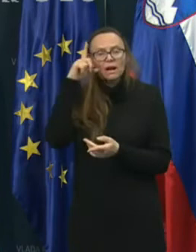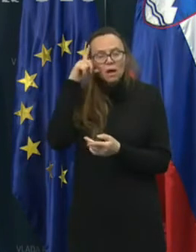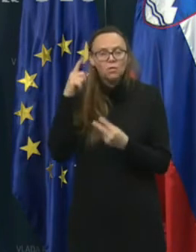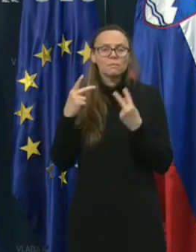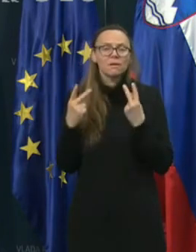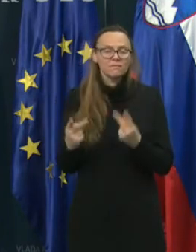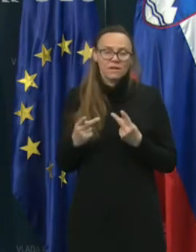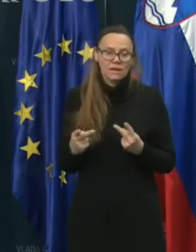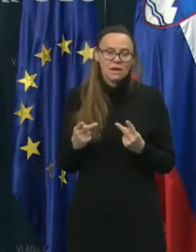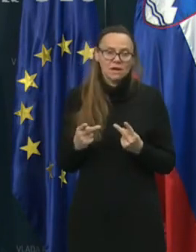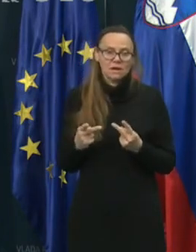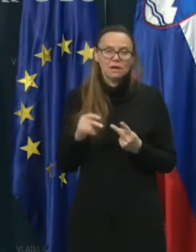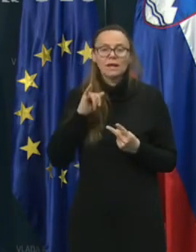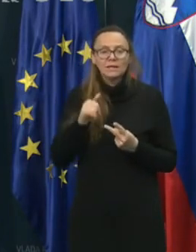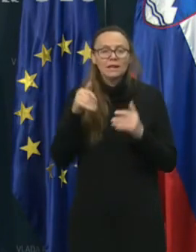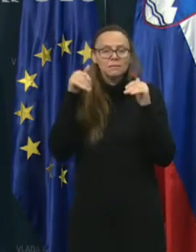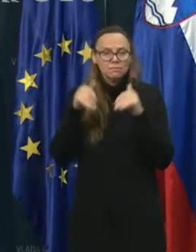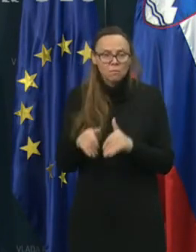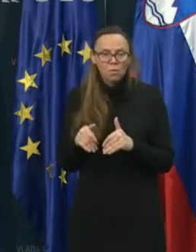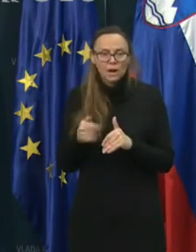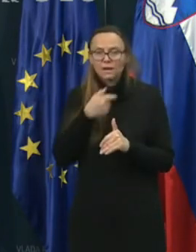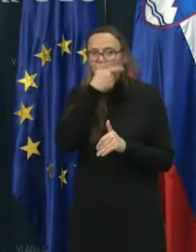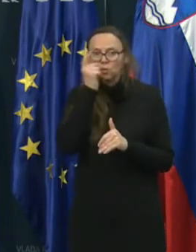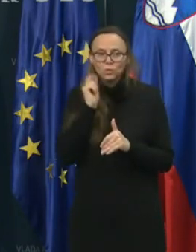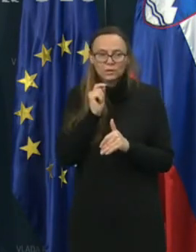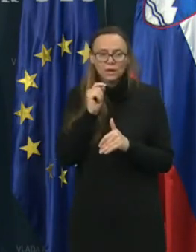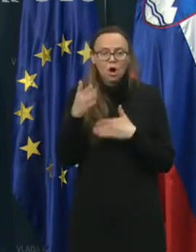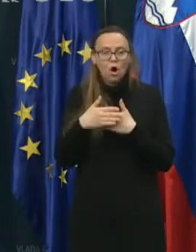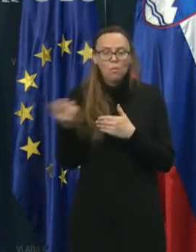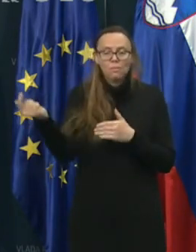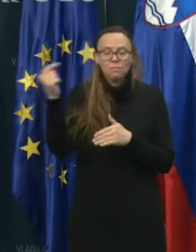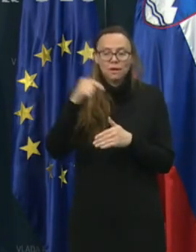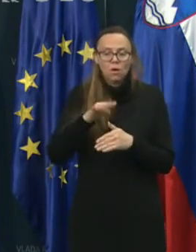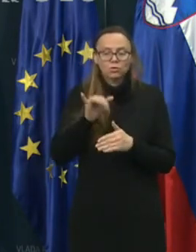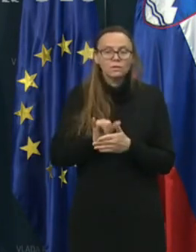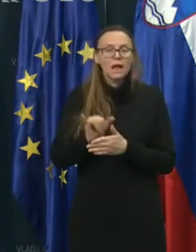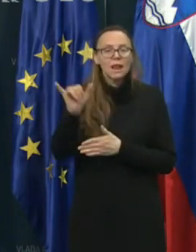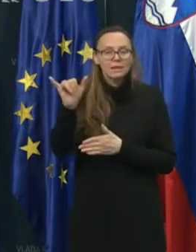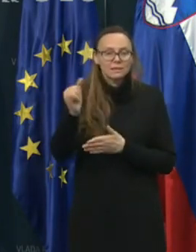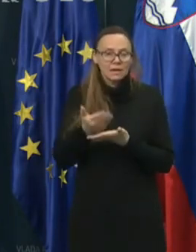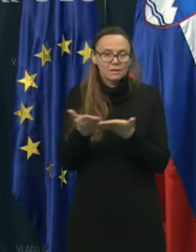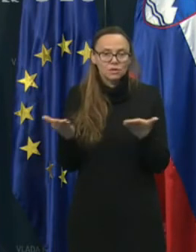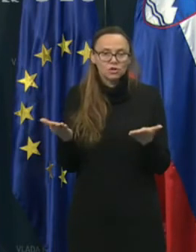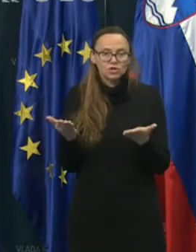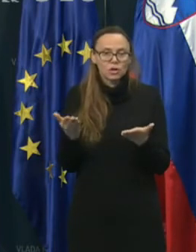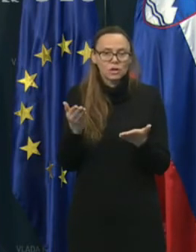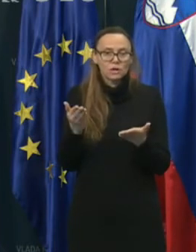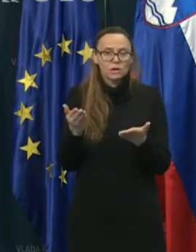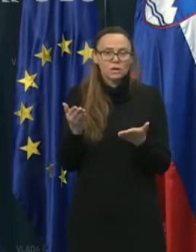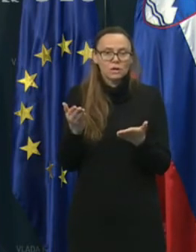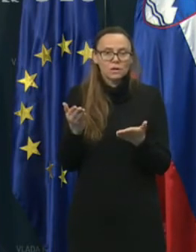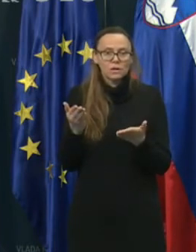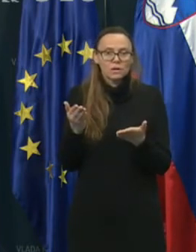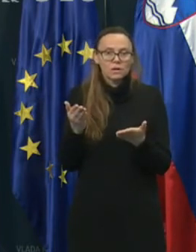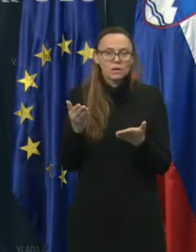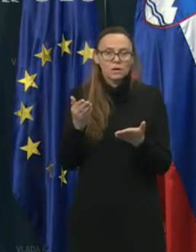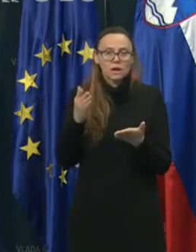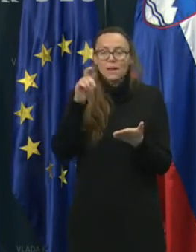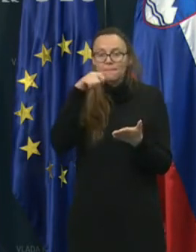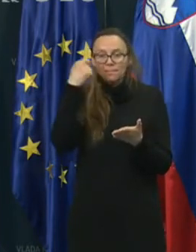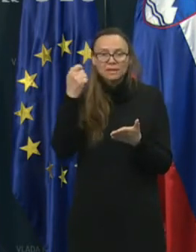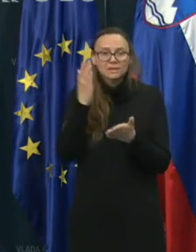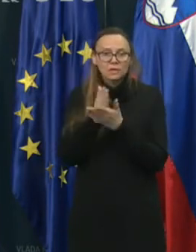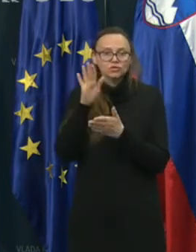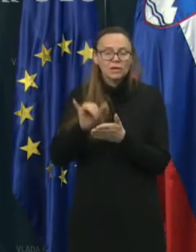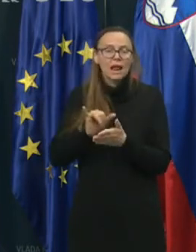velja, da bi morali ljudi ob prihodu na letališče brisati že na samem